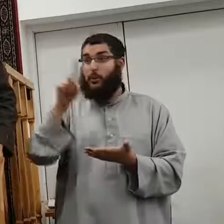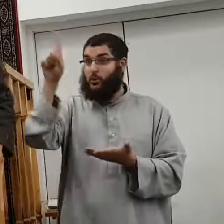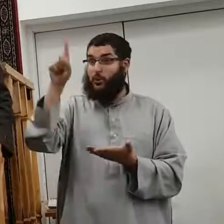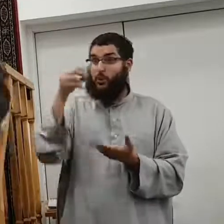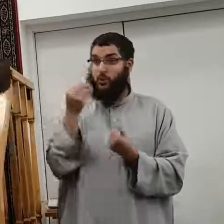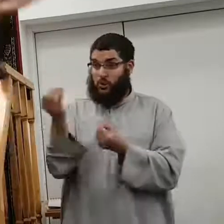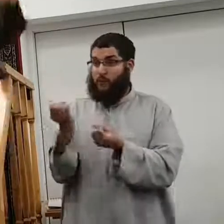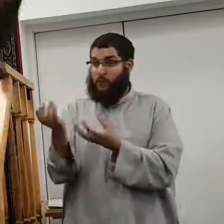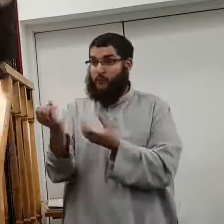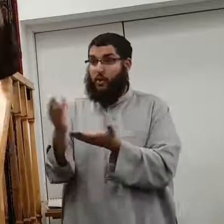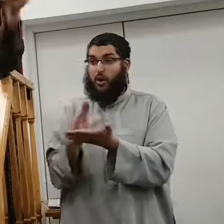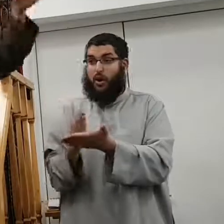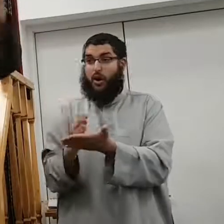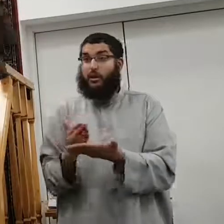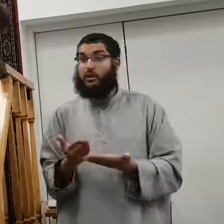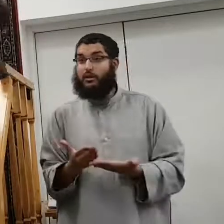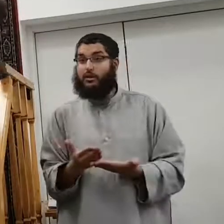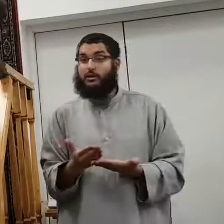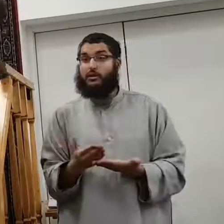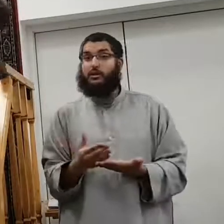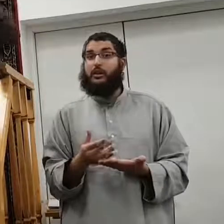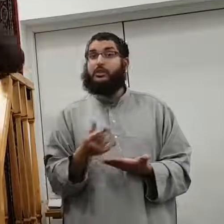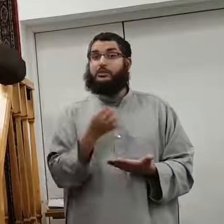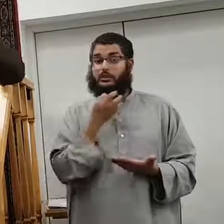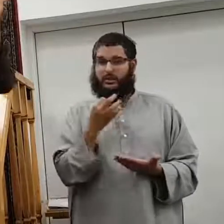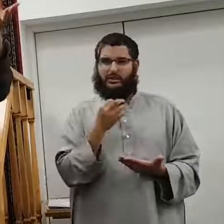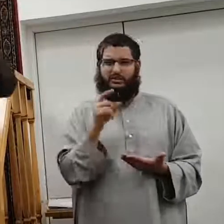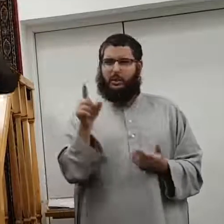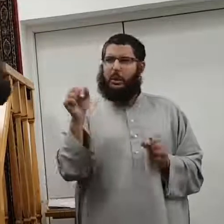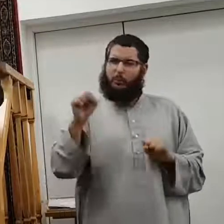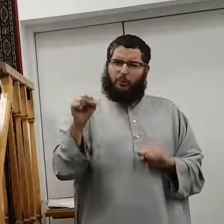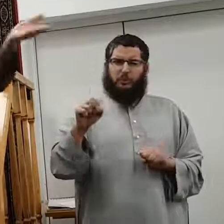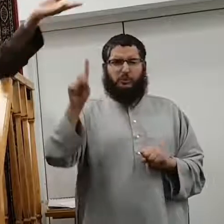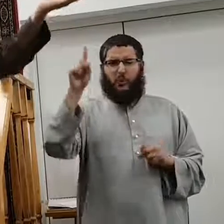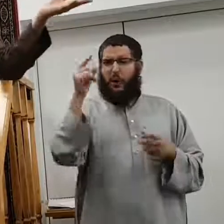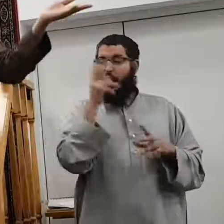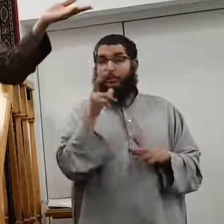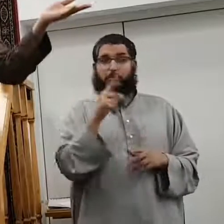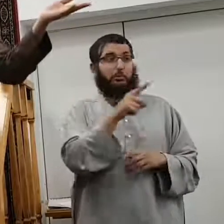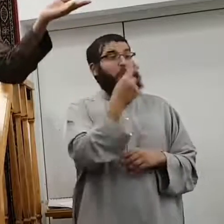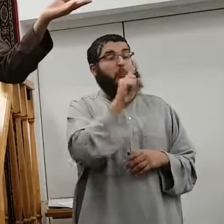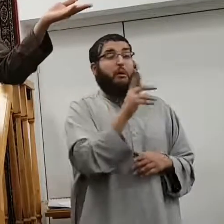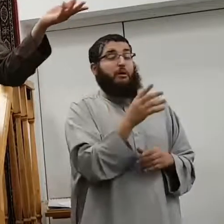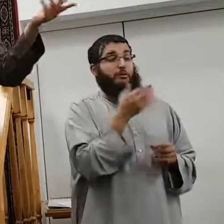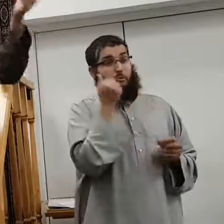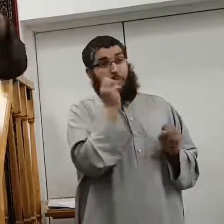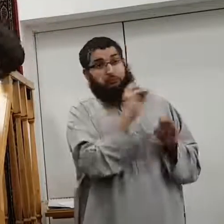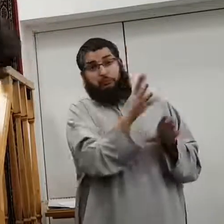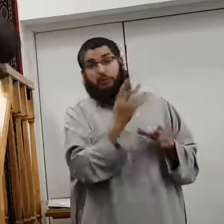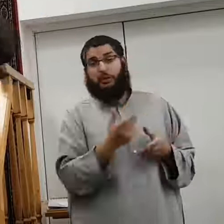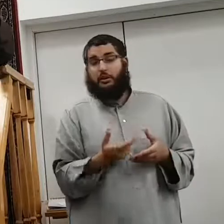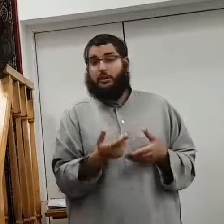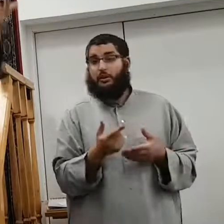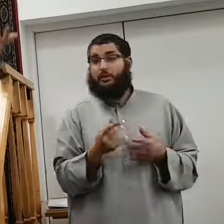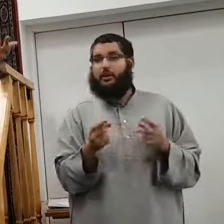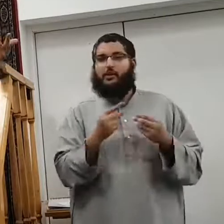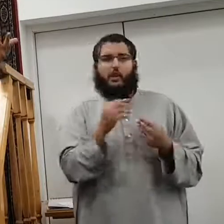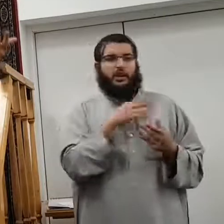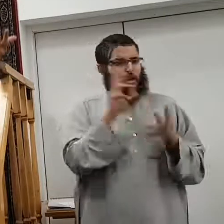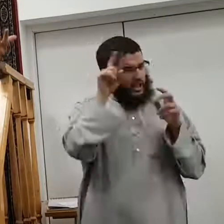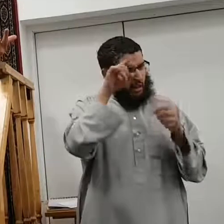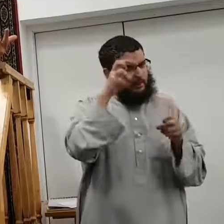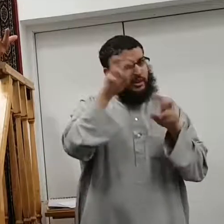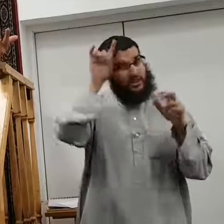Allah? Quelqu'un qui ne croit pas en Allah, il va le voir, il va lui dire, tu sais quoi, c'est possible que Dieu n'existe pas. Mais il n'y croit même pas. Donc finalement, le diable, il va faire douter qui?